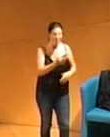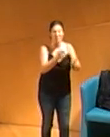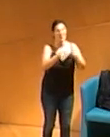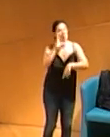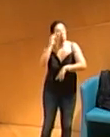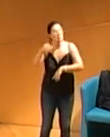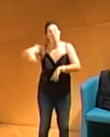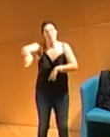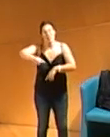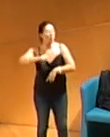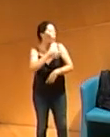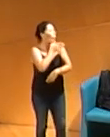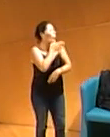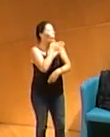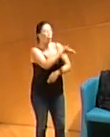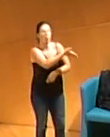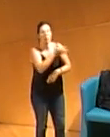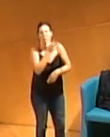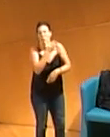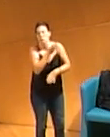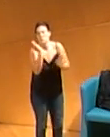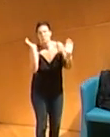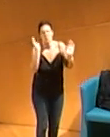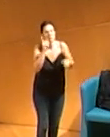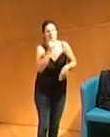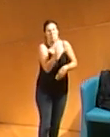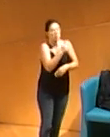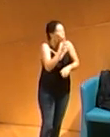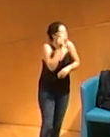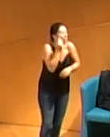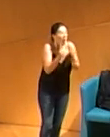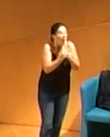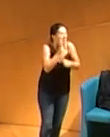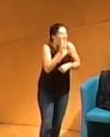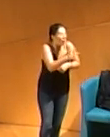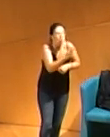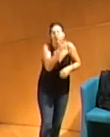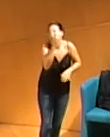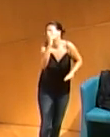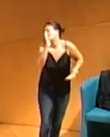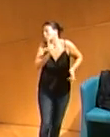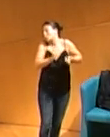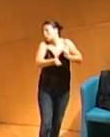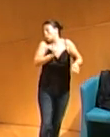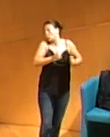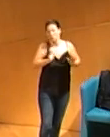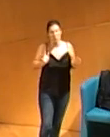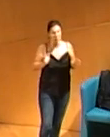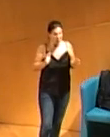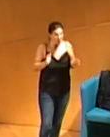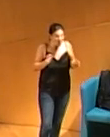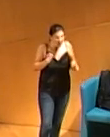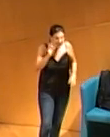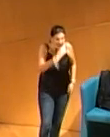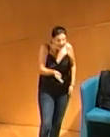professionnels, ils disent, c'est pas possible quand la mère, elle dit qu'elle comprend sa fille. Mais si, c'est possible, parce que sur ce chemin-là, de notre vie avec elle, on